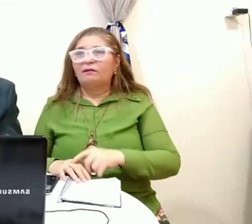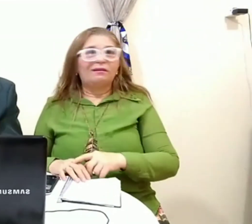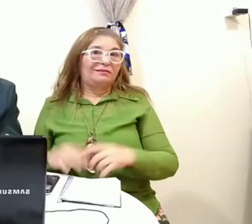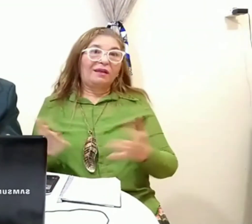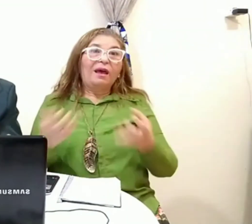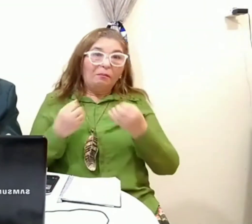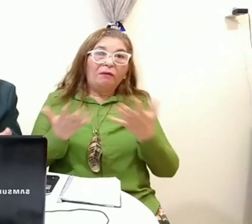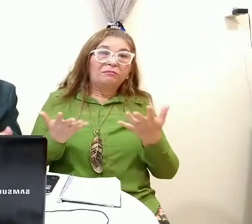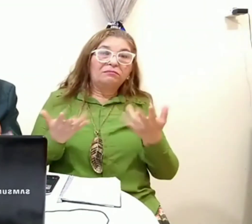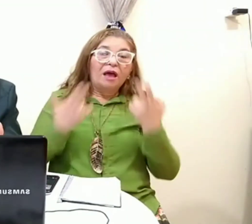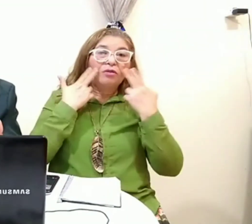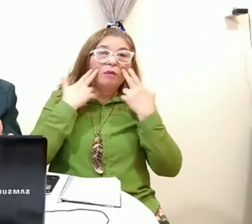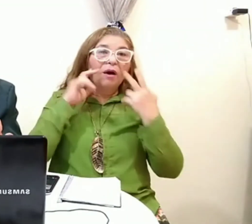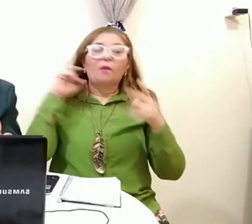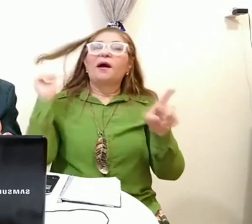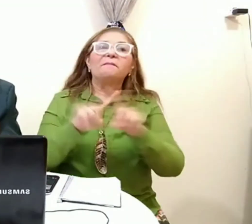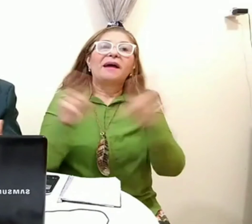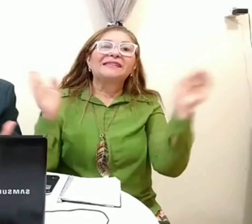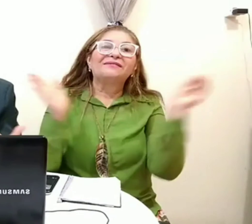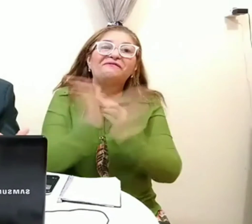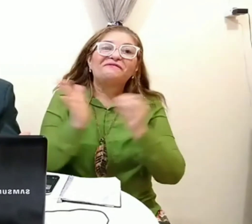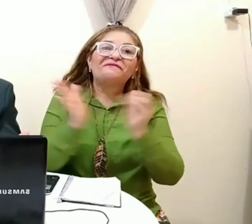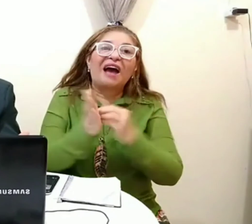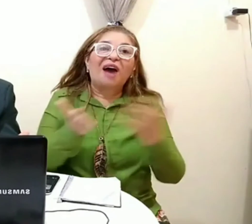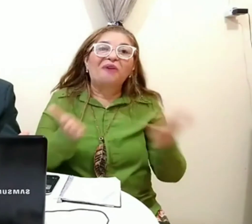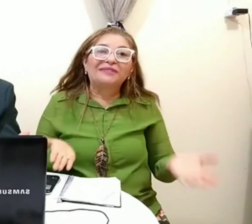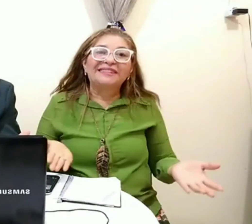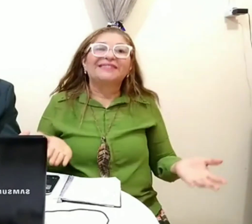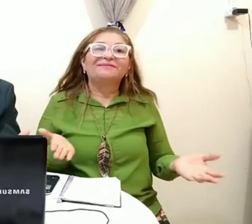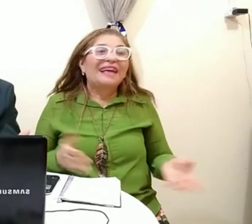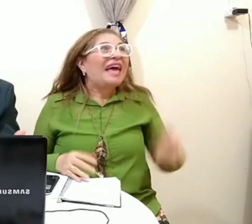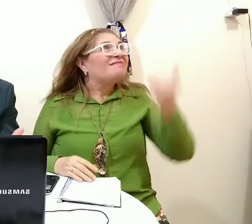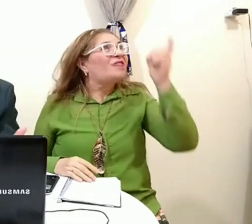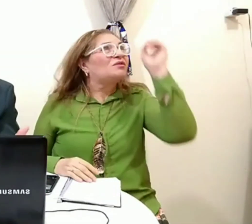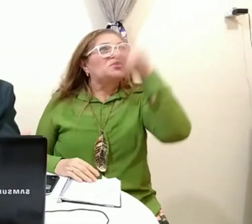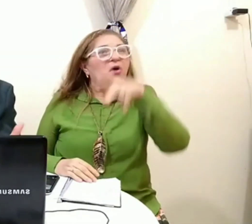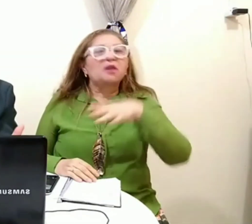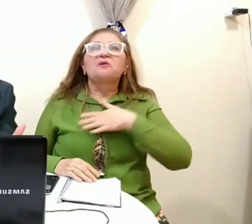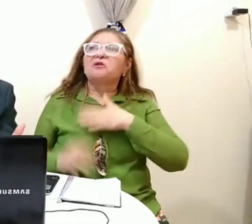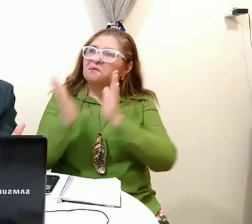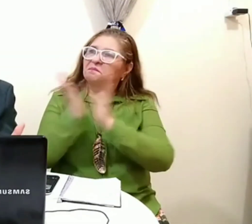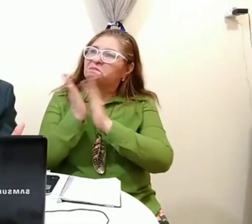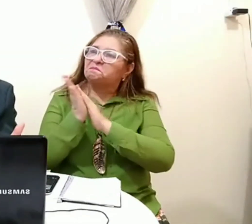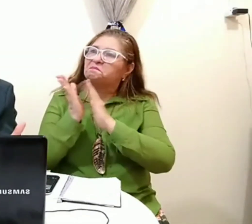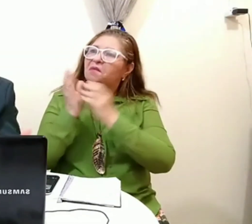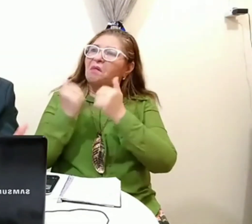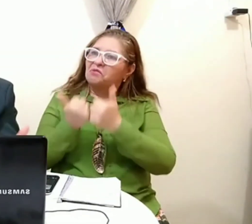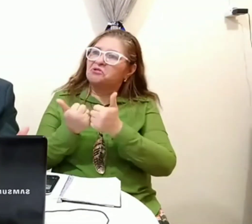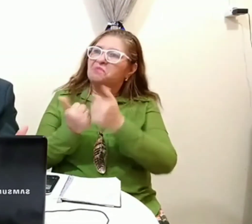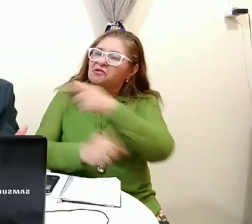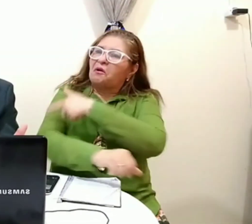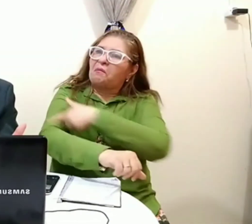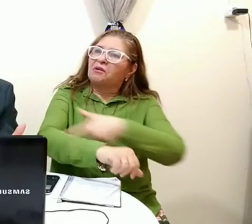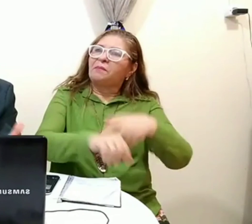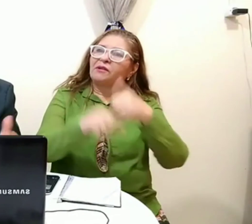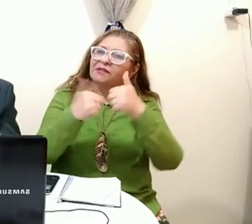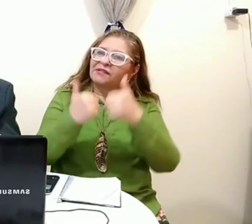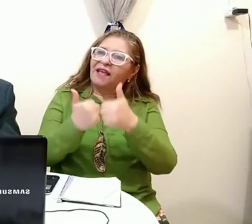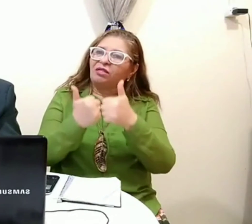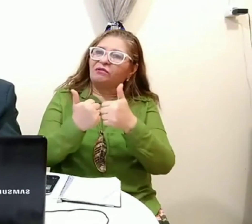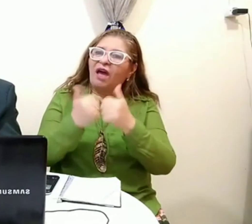bom. São coisas boas que provavelmente Deus vai até, de um certo modo, elogiar o seu comportamento.